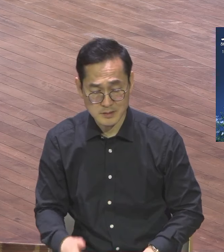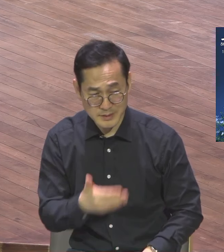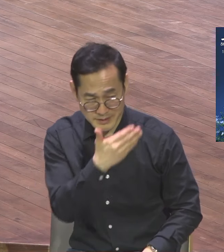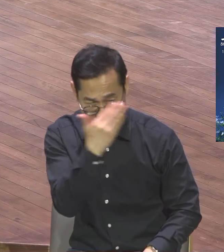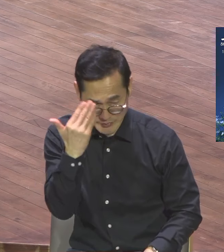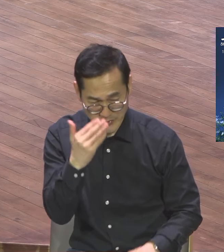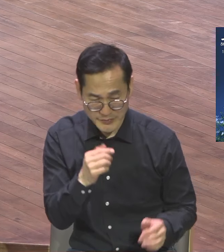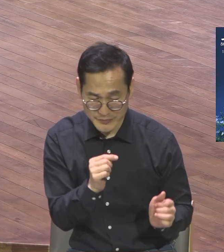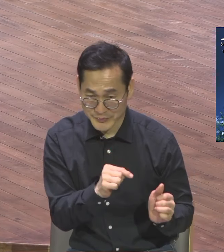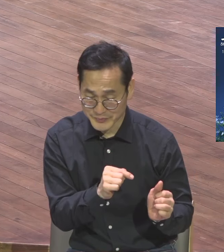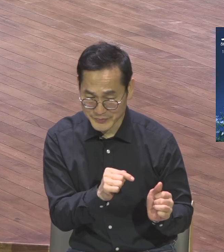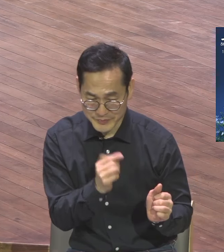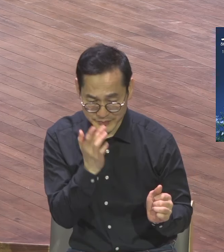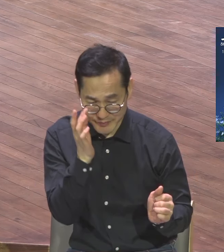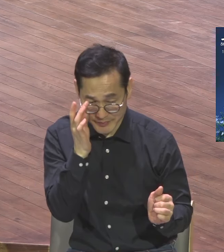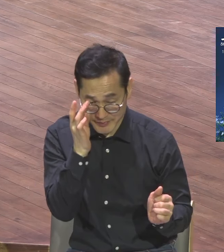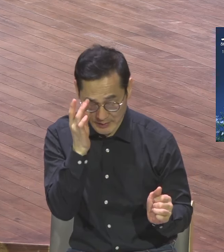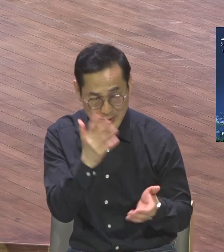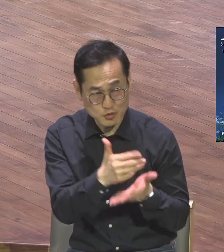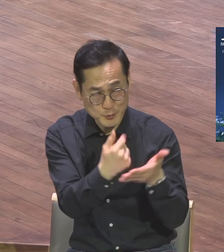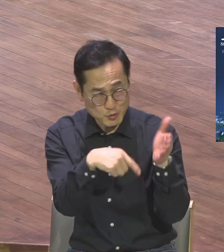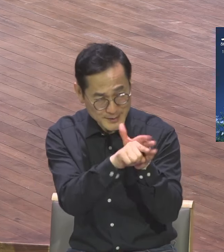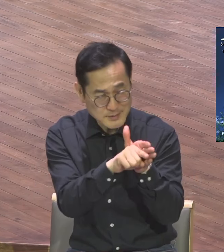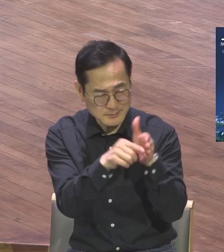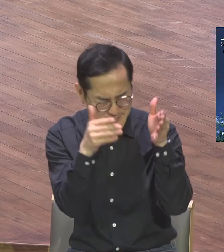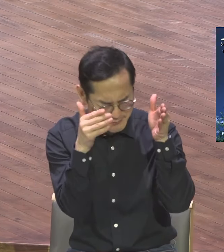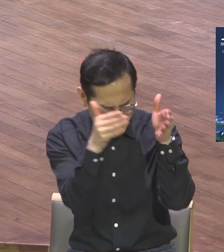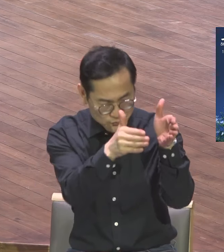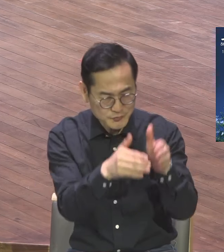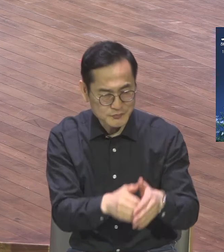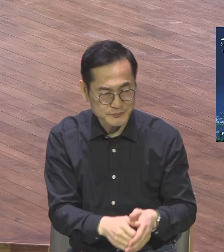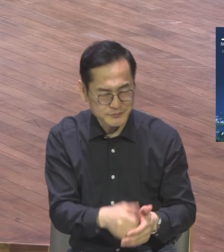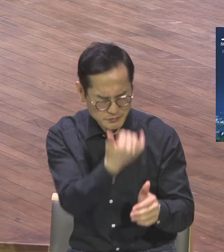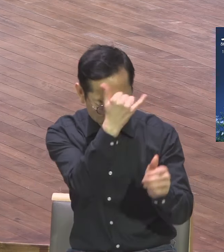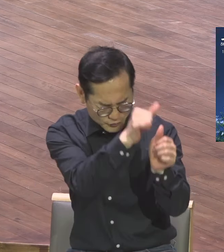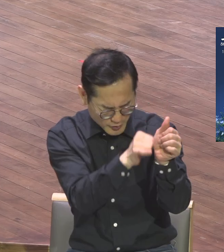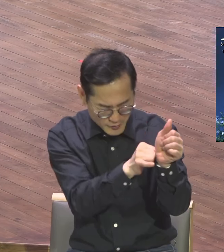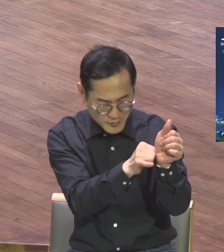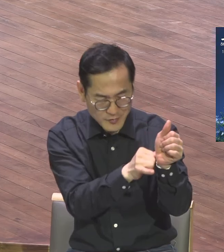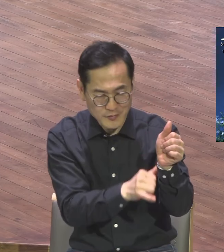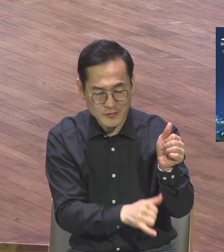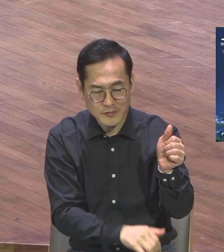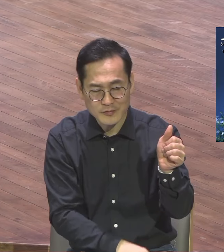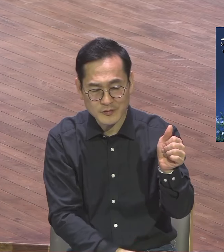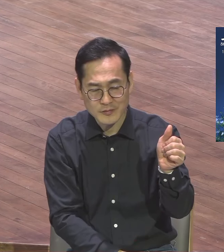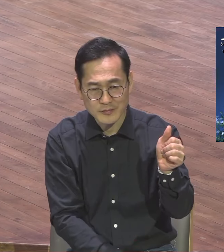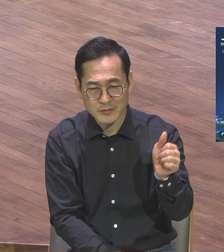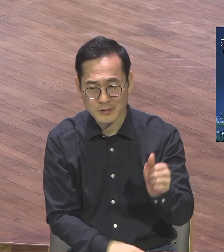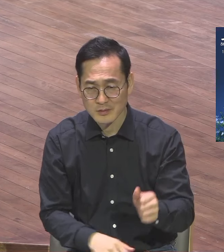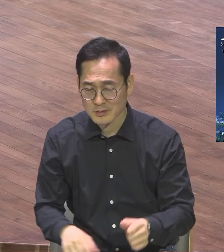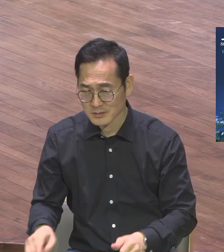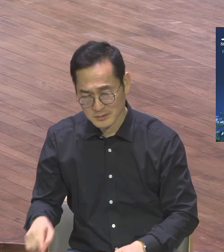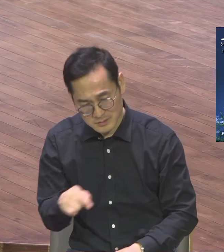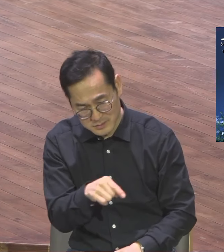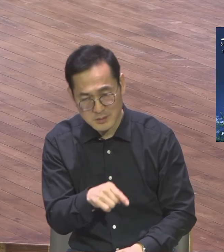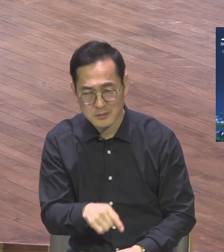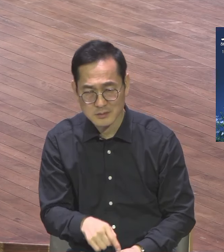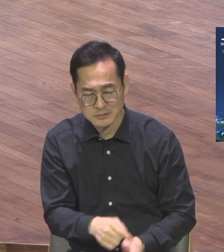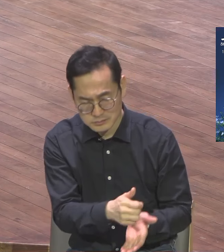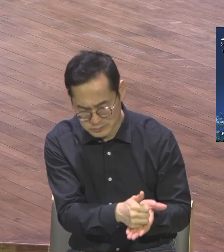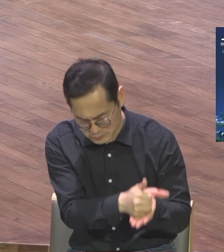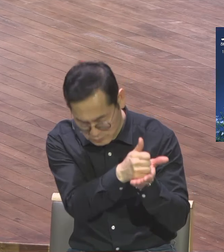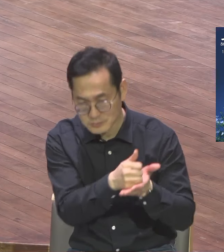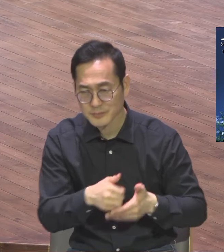사람이 주를 위해서 올인했다, 생을 들었다. 함부로 말하면 안 돼요.